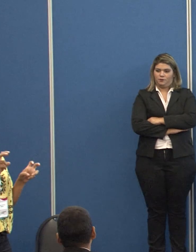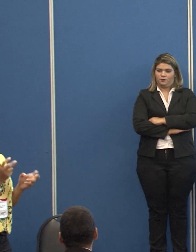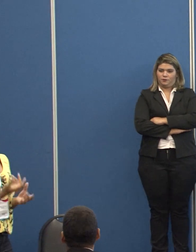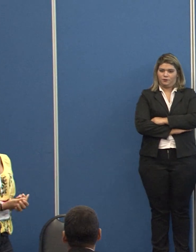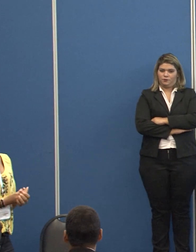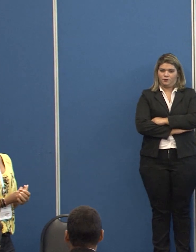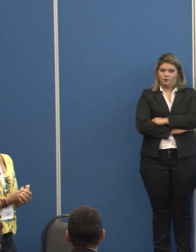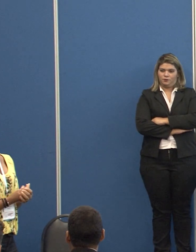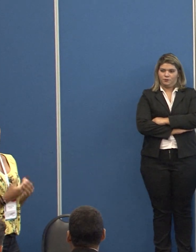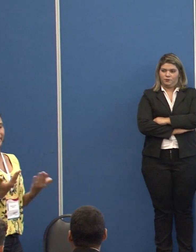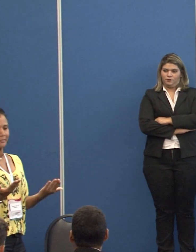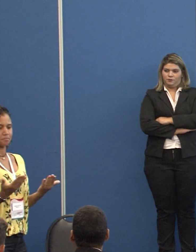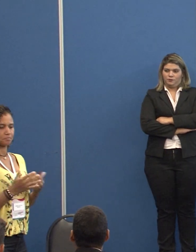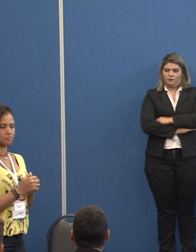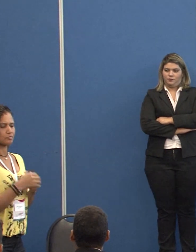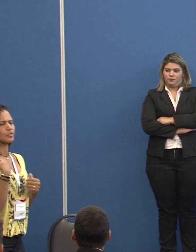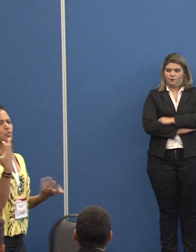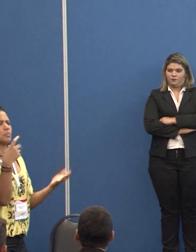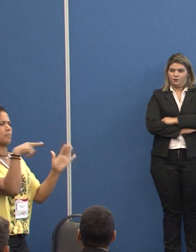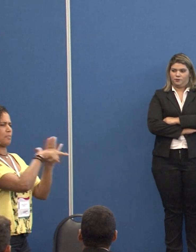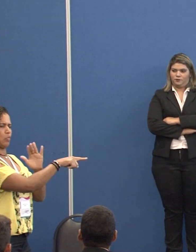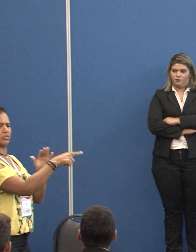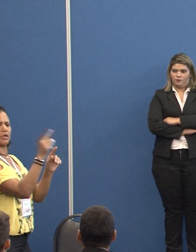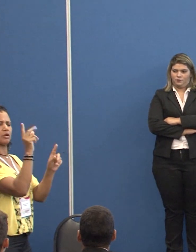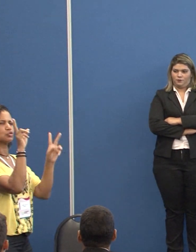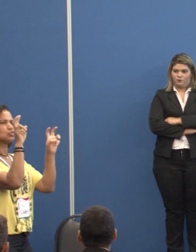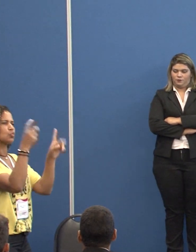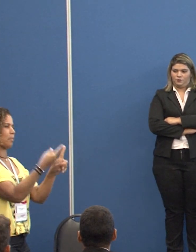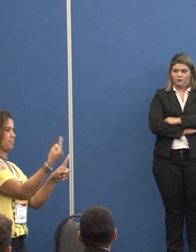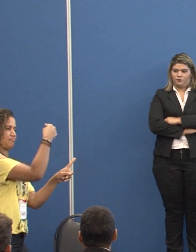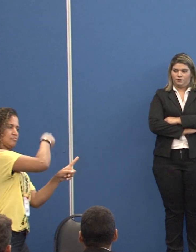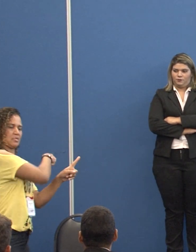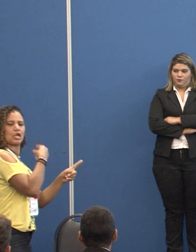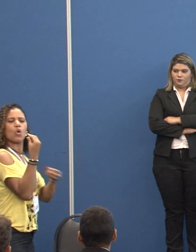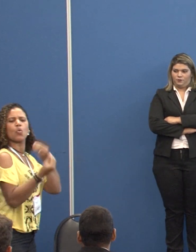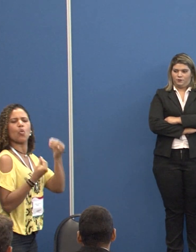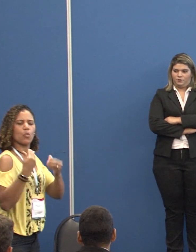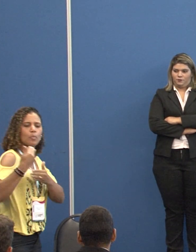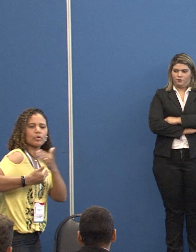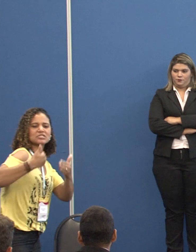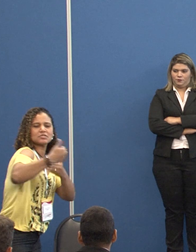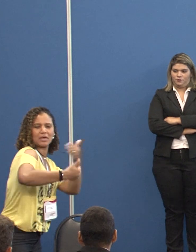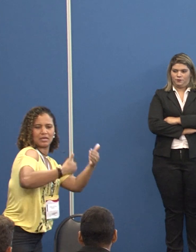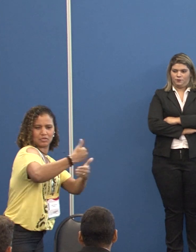um tema que eu me identifico e eu gostaria de